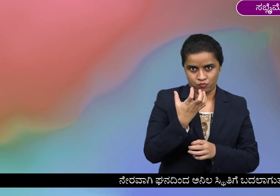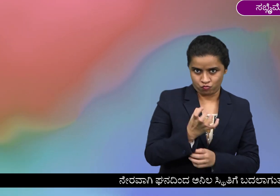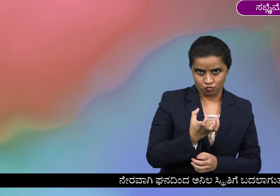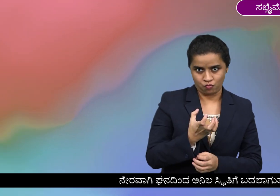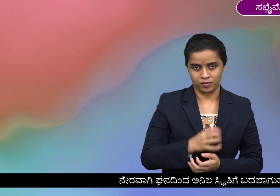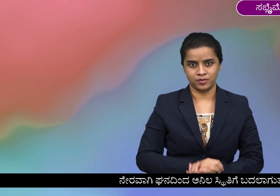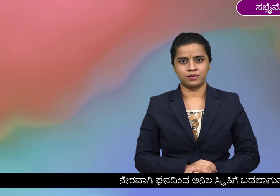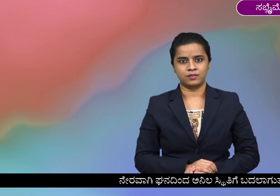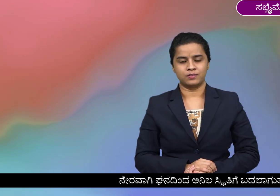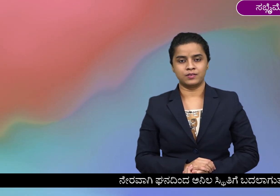ಸ್ಥಿತಿಗೆ ಬದಲಾಗುತ್ತದೆ.